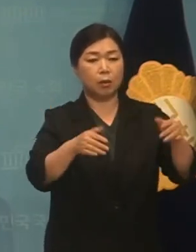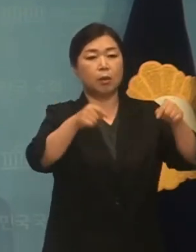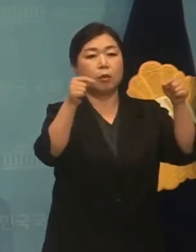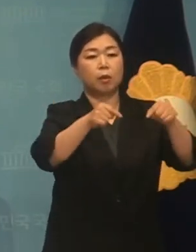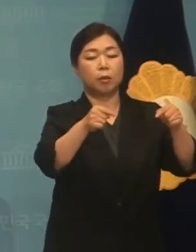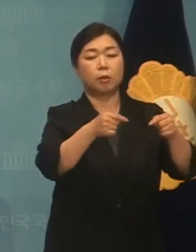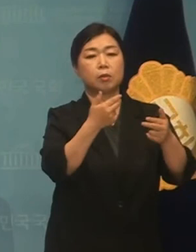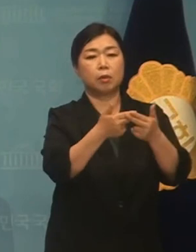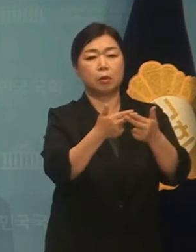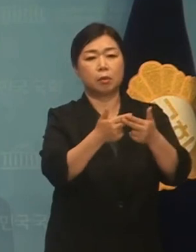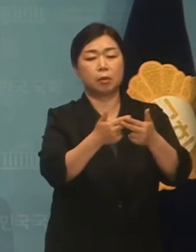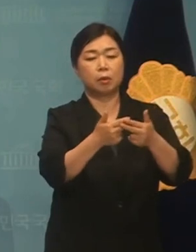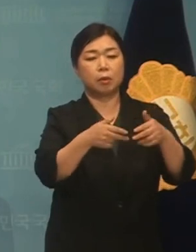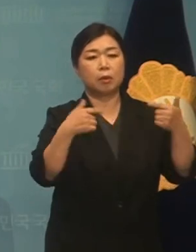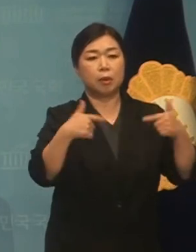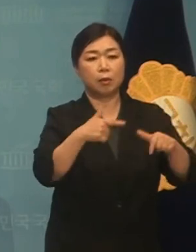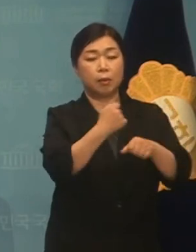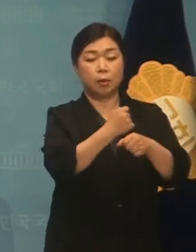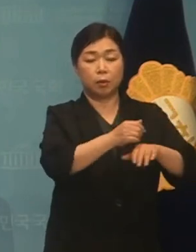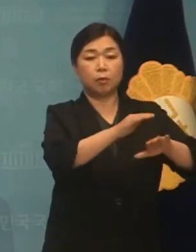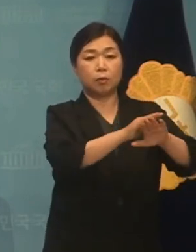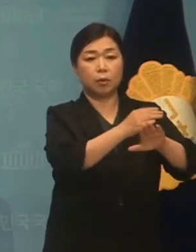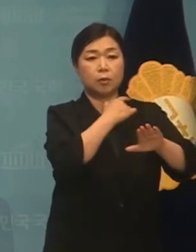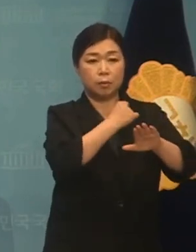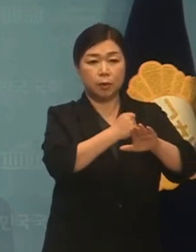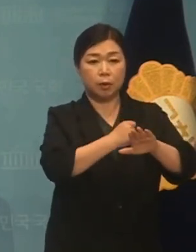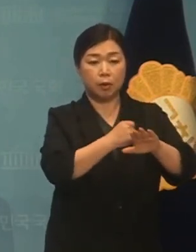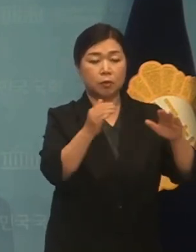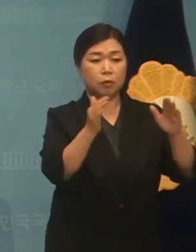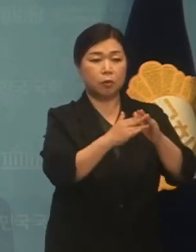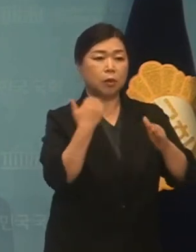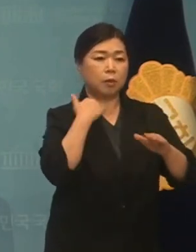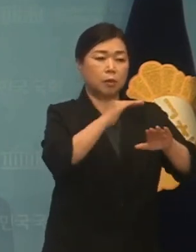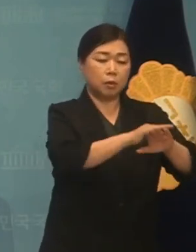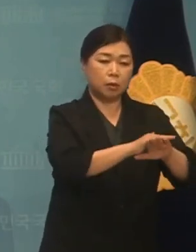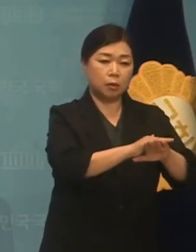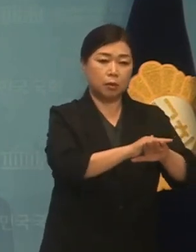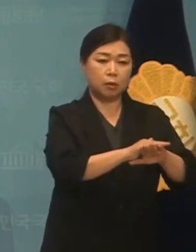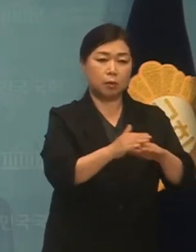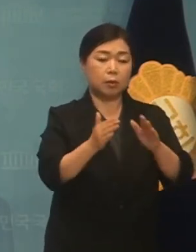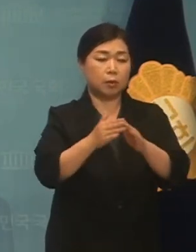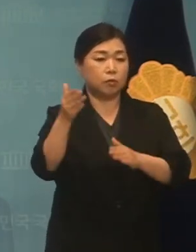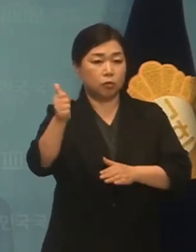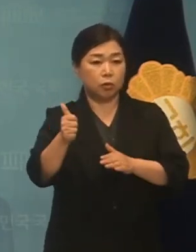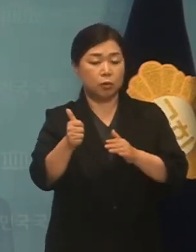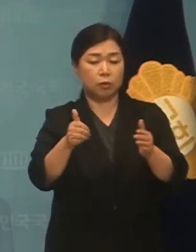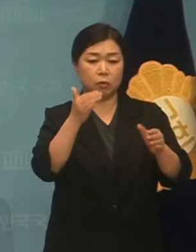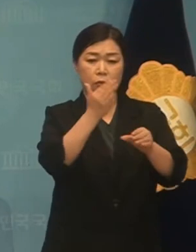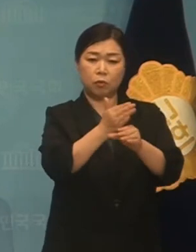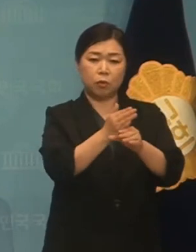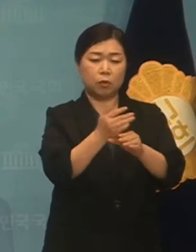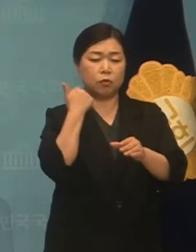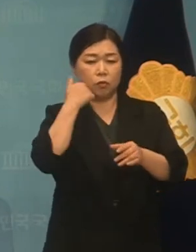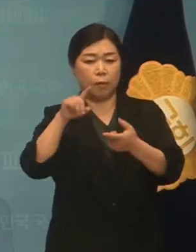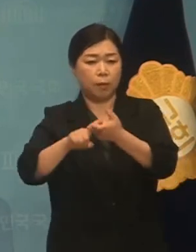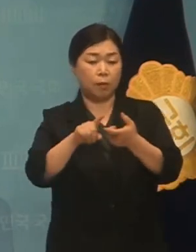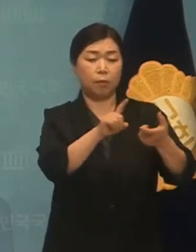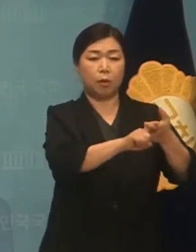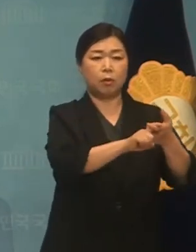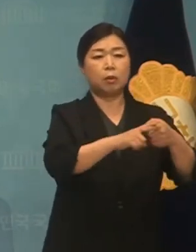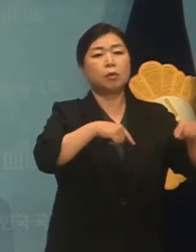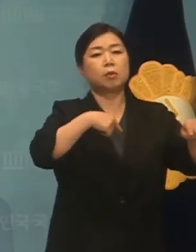협의체를 상설하겠습니다. 주택 세입자와 임대인 중 어느 일방에게 치우친